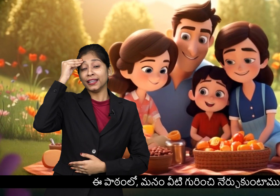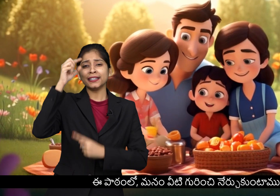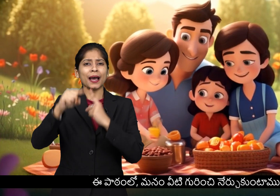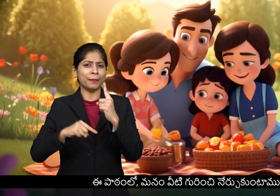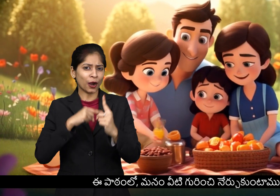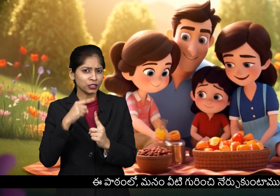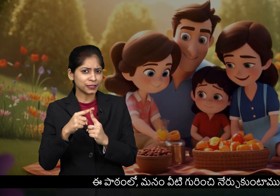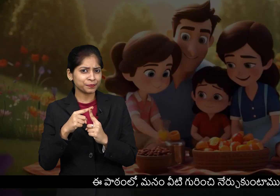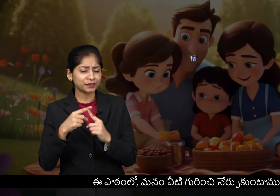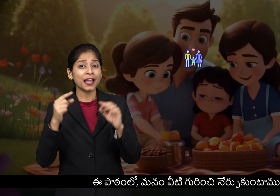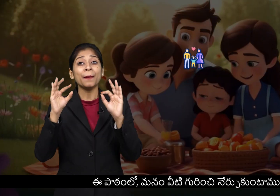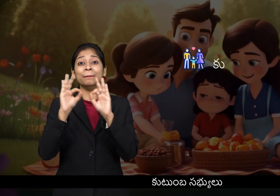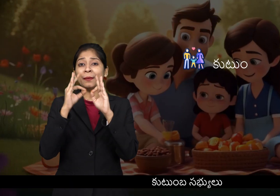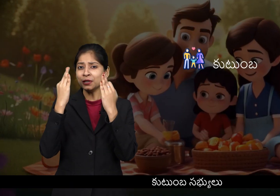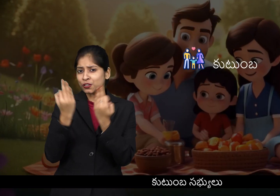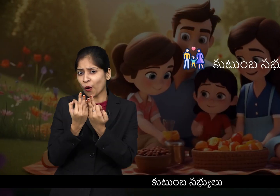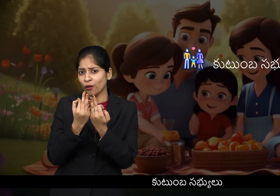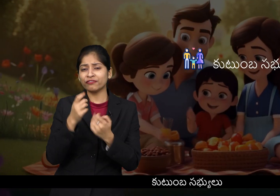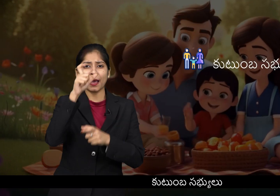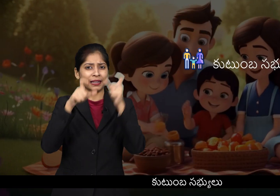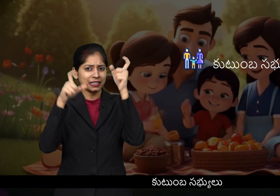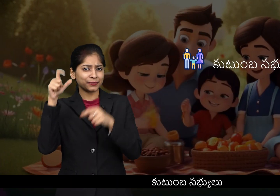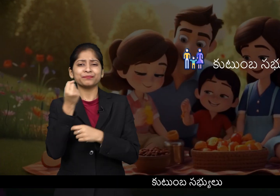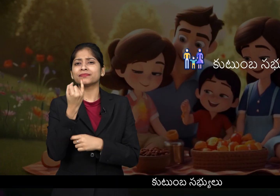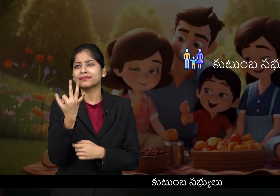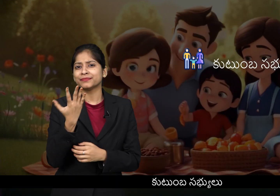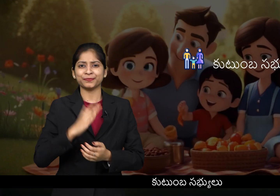మనం వీటి గురించి నేర్చుకుంటాము. కుటుంబ సభ్యులు,